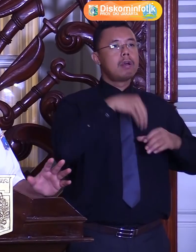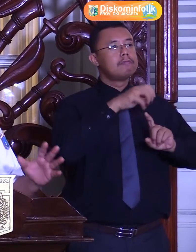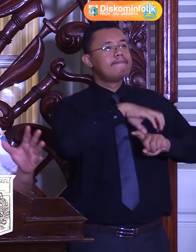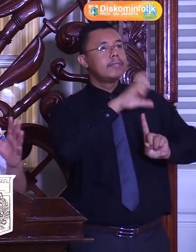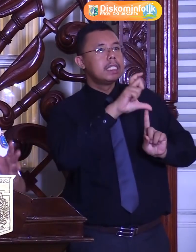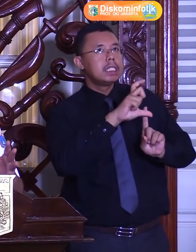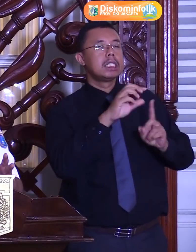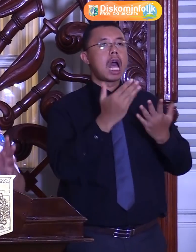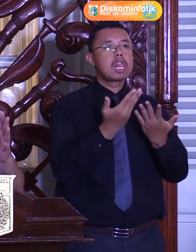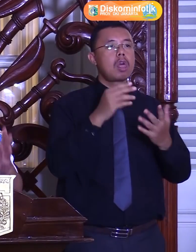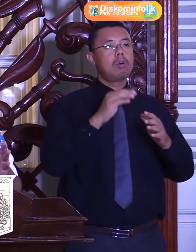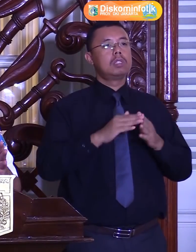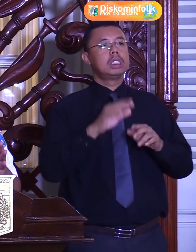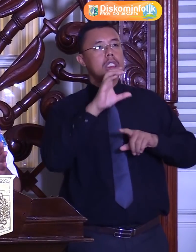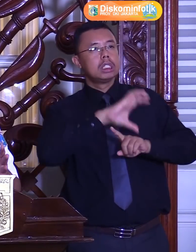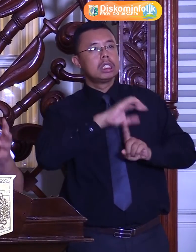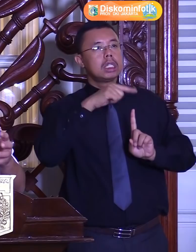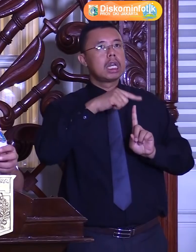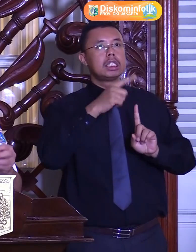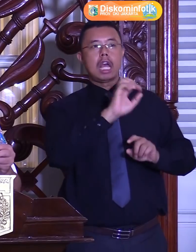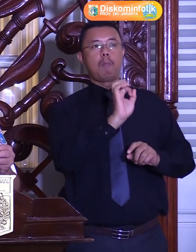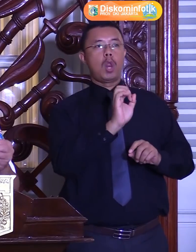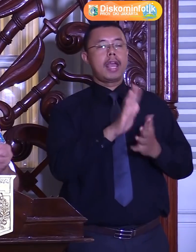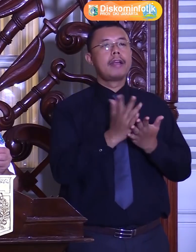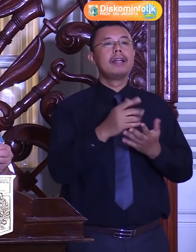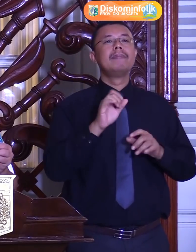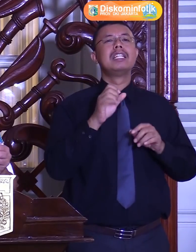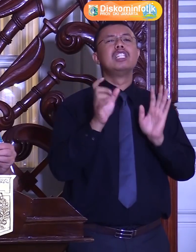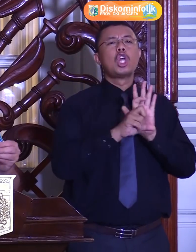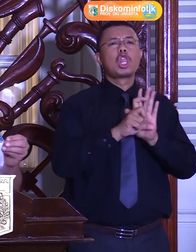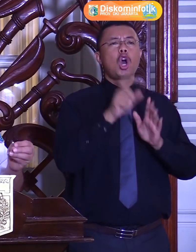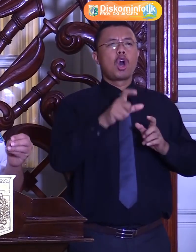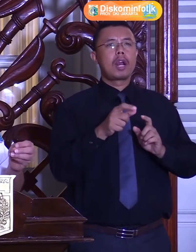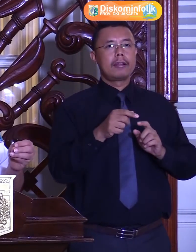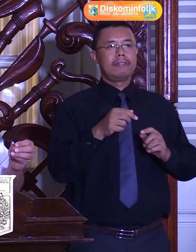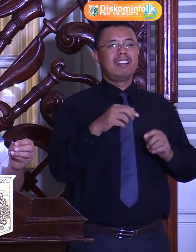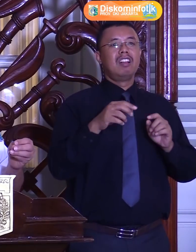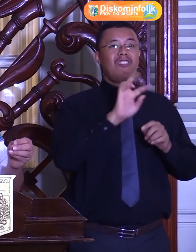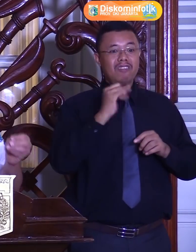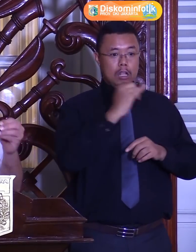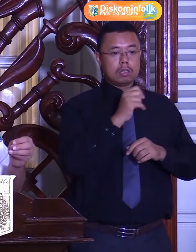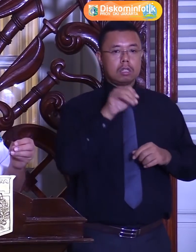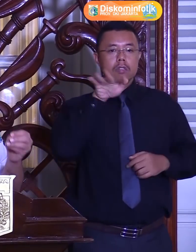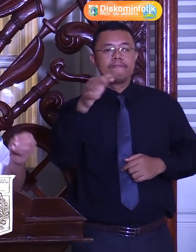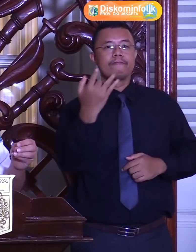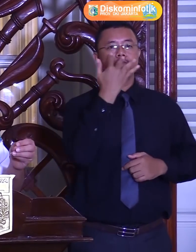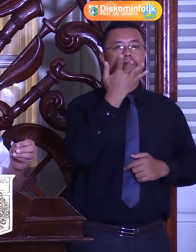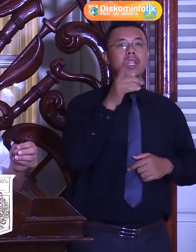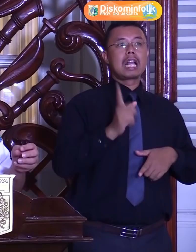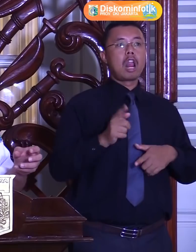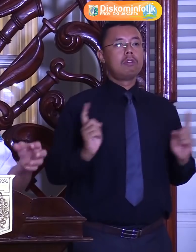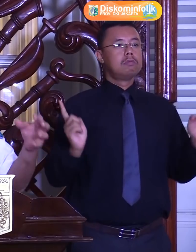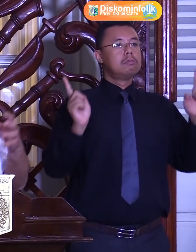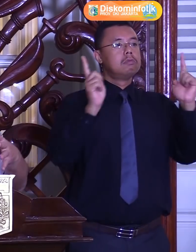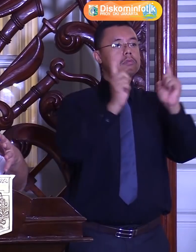adalah pembatasan interaksi. Virus ini menular dari orang ke orang. Kalau interaksi antar